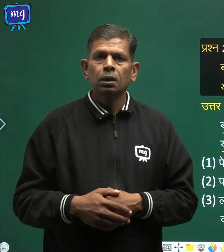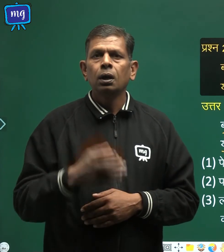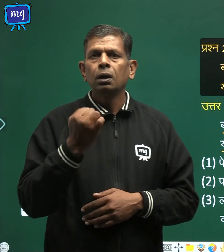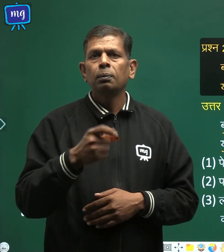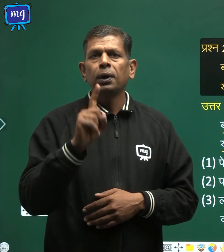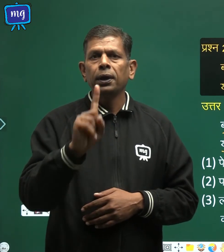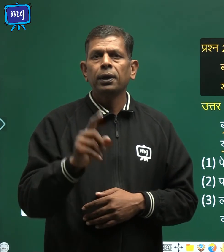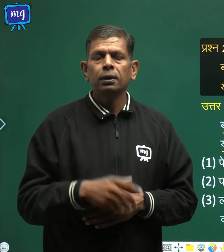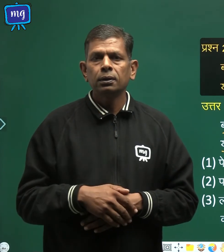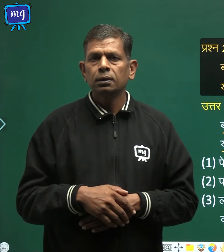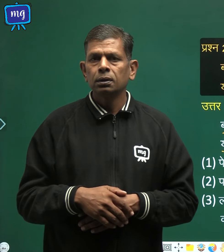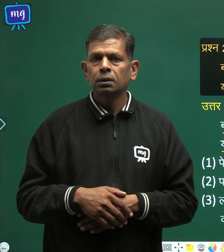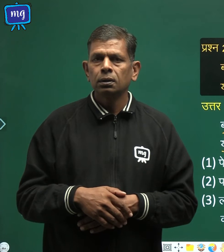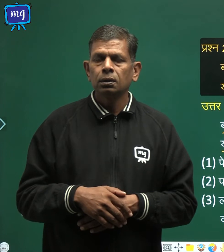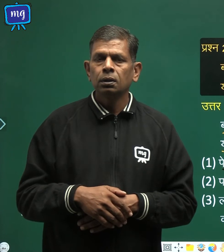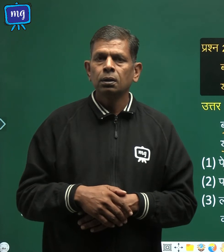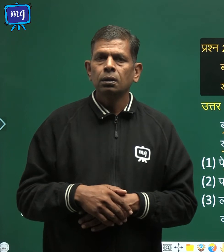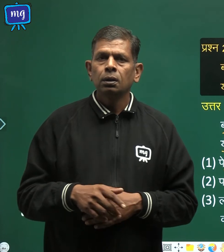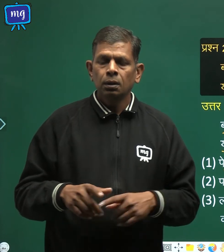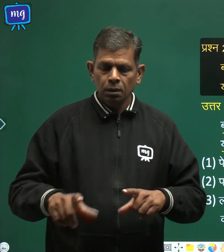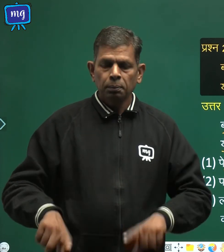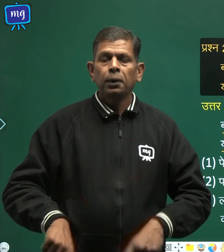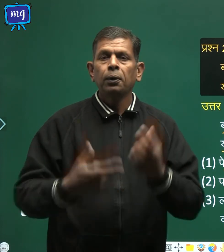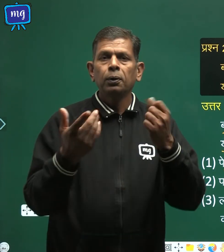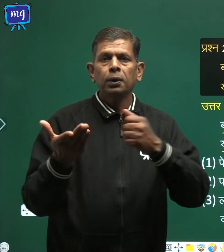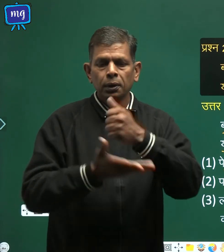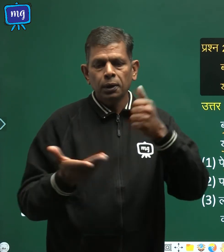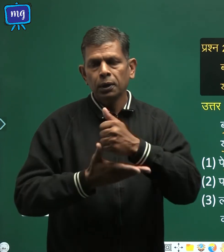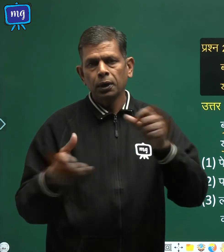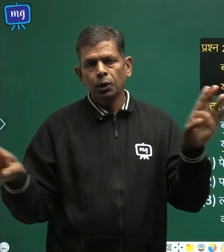नंबर 1, पेड़ों की कटाई रोककर।